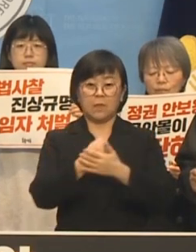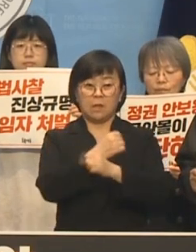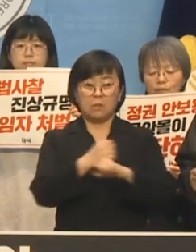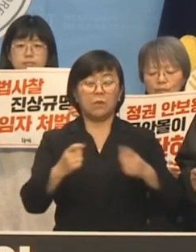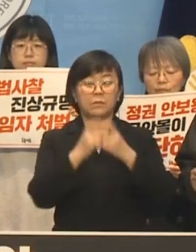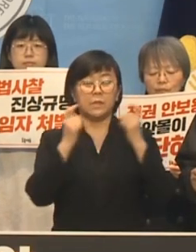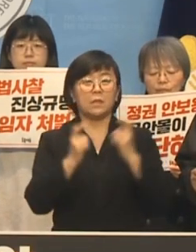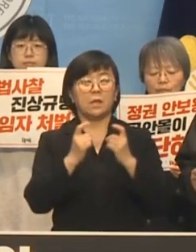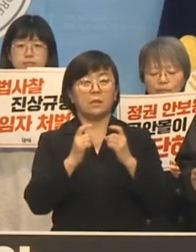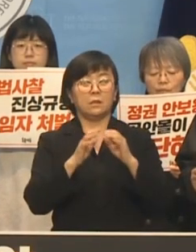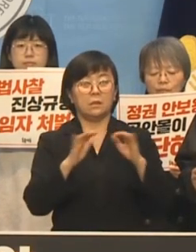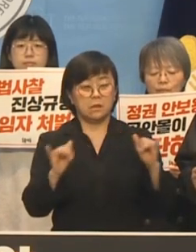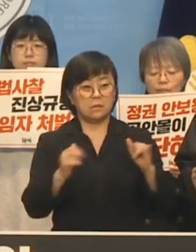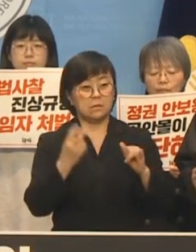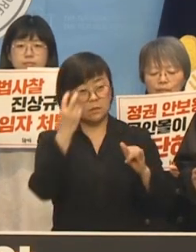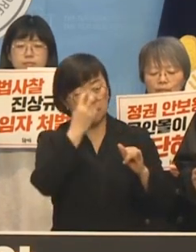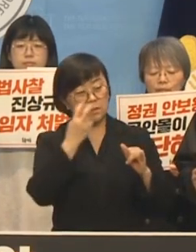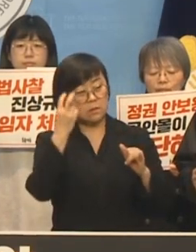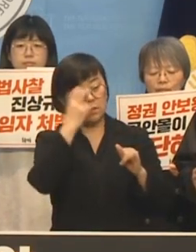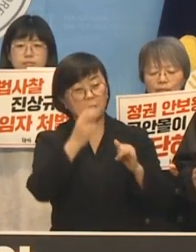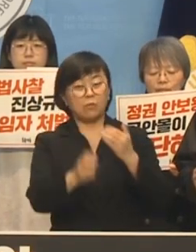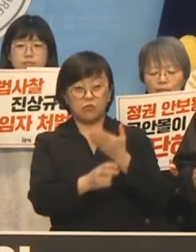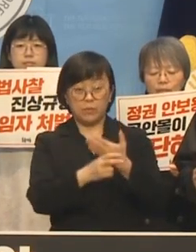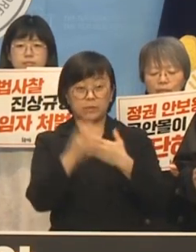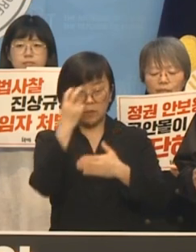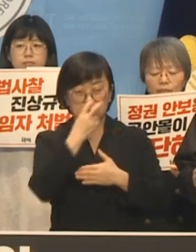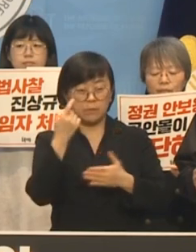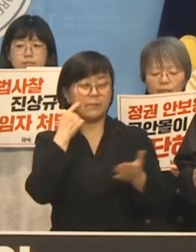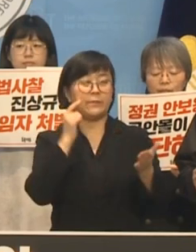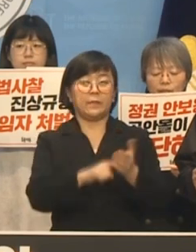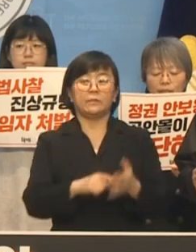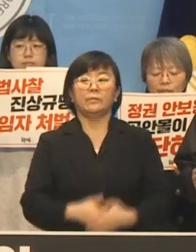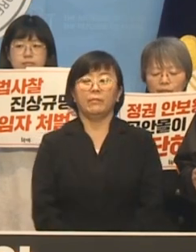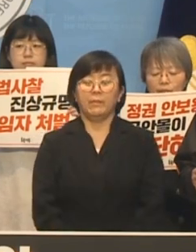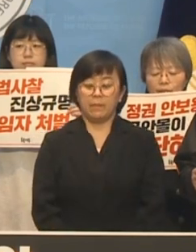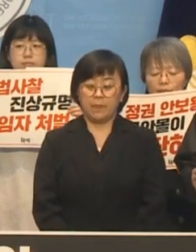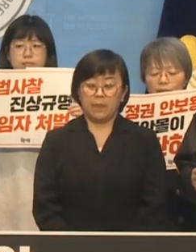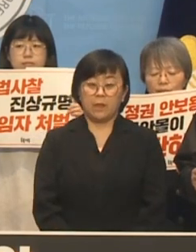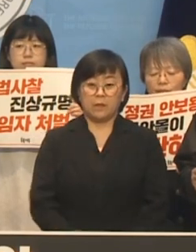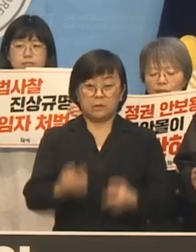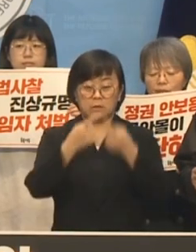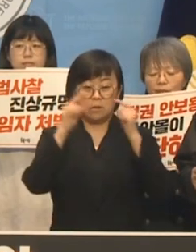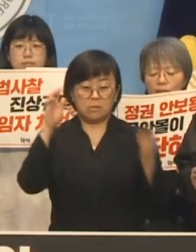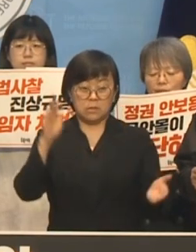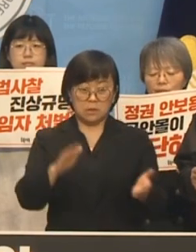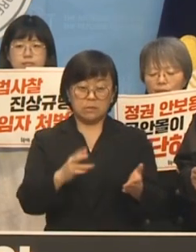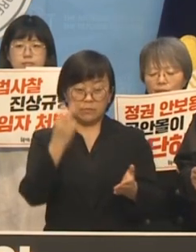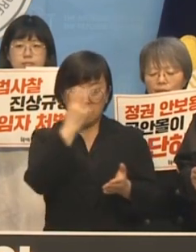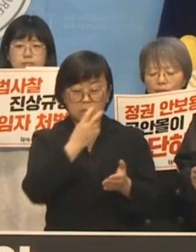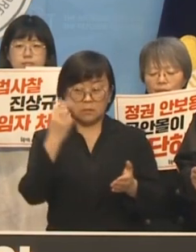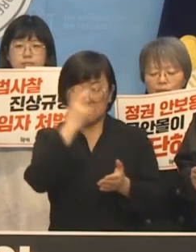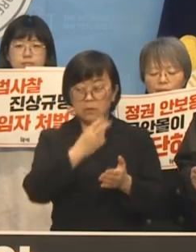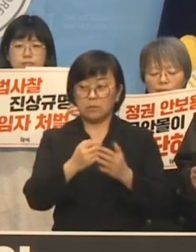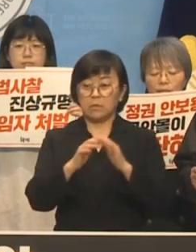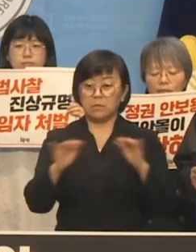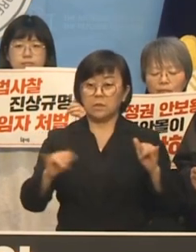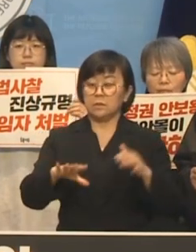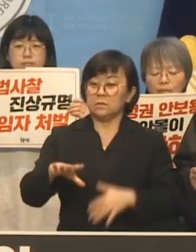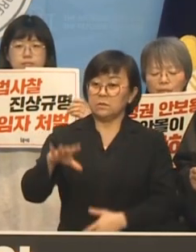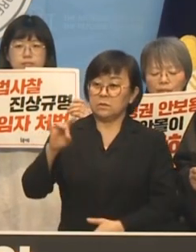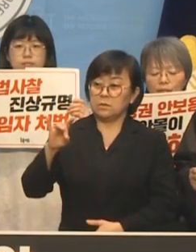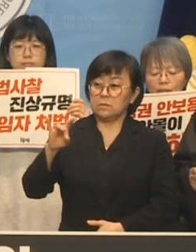사찰이 오늘 오전에 발각이 됐습니다. 대학생들을 사찰하던 요원,